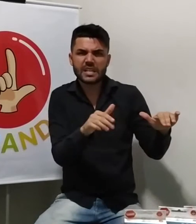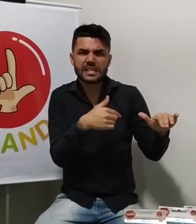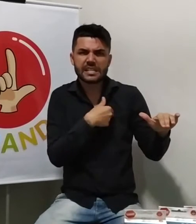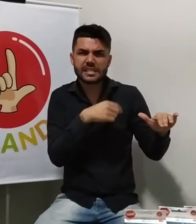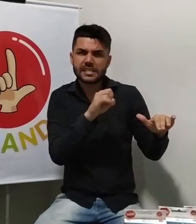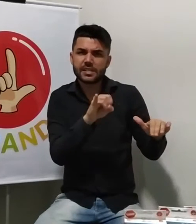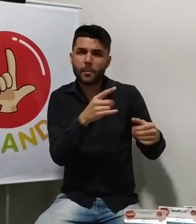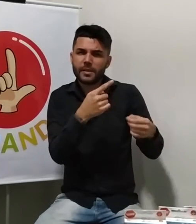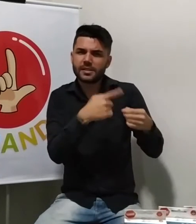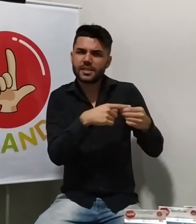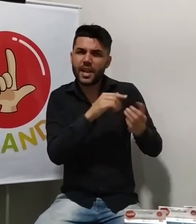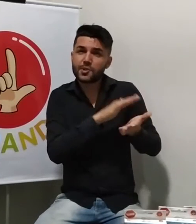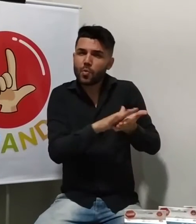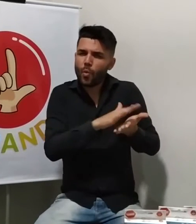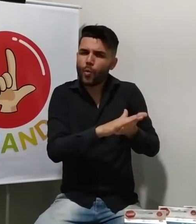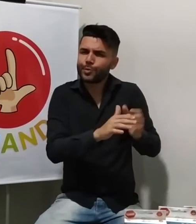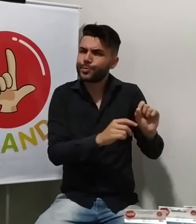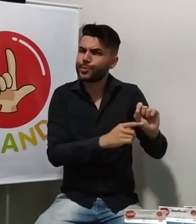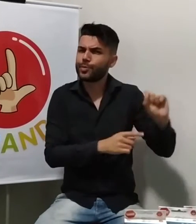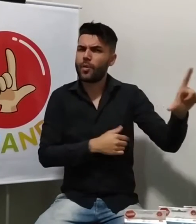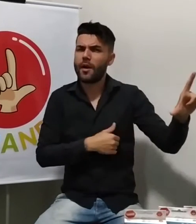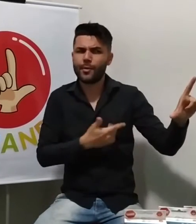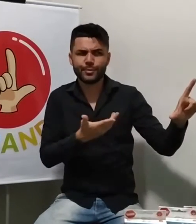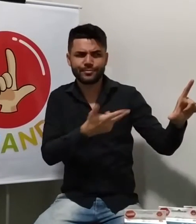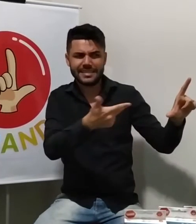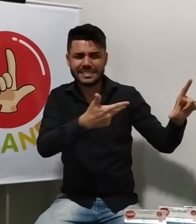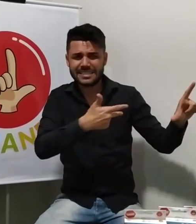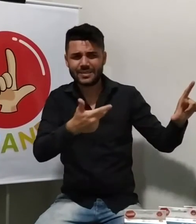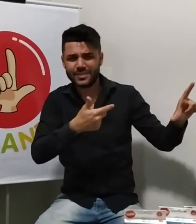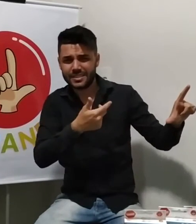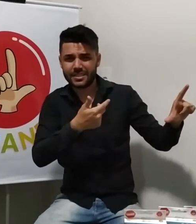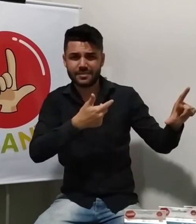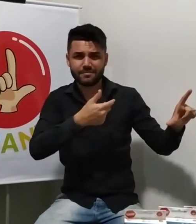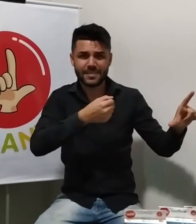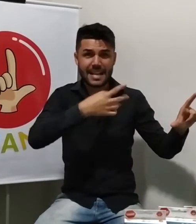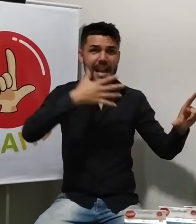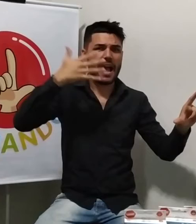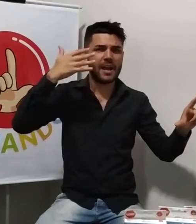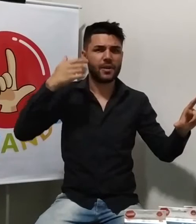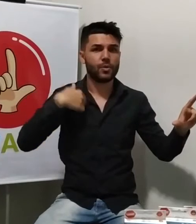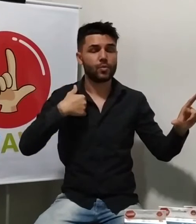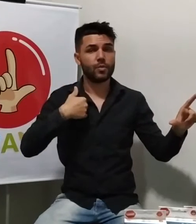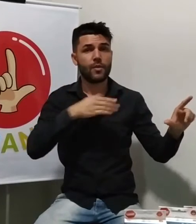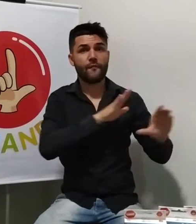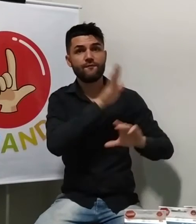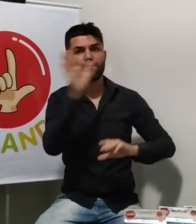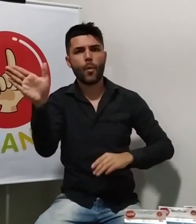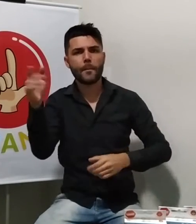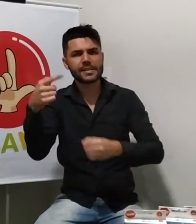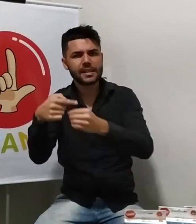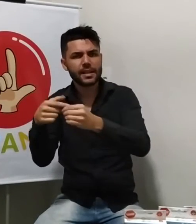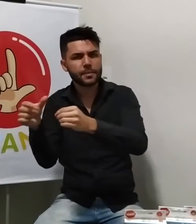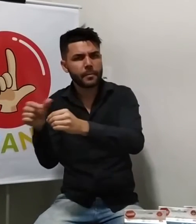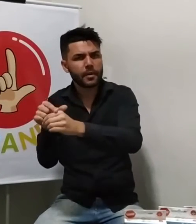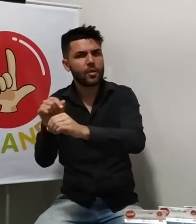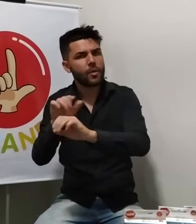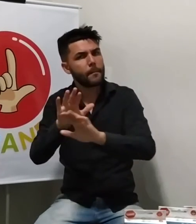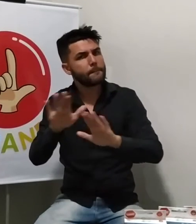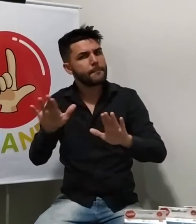e você só me paga o que você vender. Revenue share, então divisão de receita. Então tudo que você vender, Meio a meio? metade é seu, metade é meu. Só pra eu me localizar na